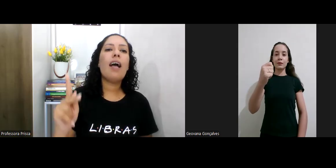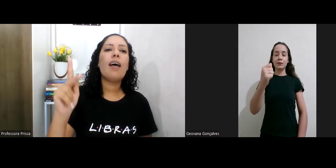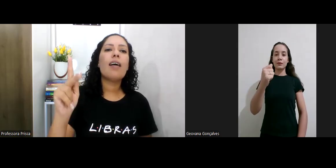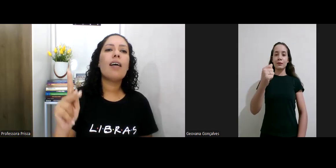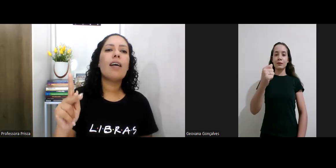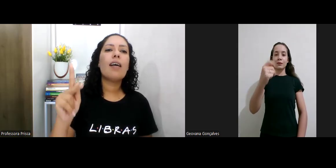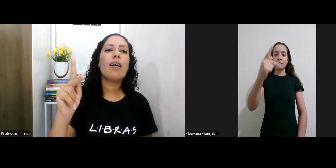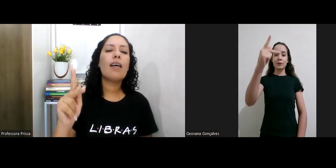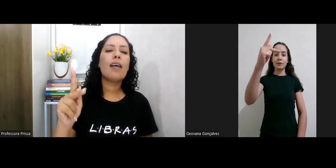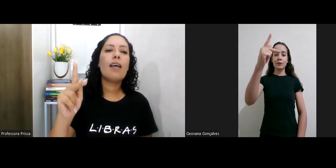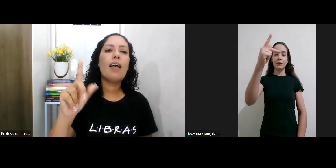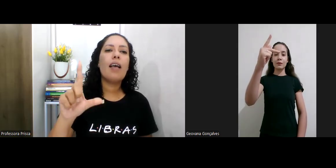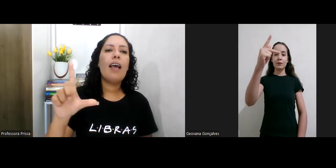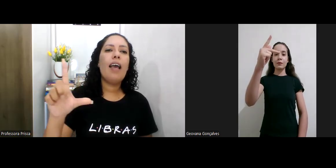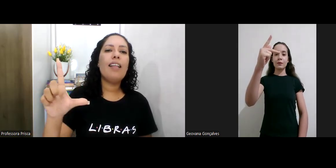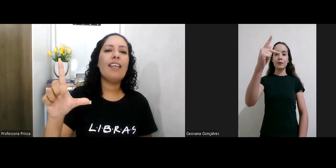K,